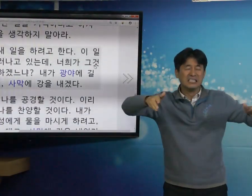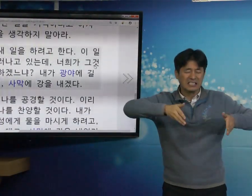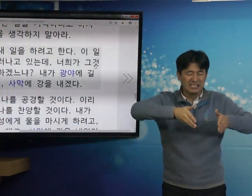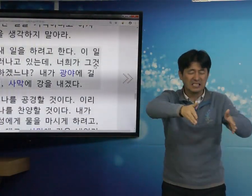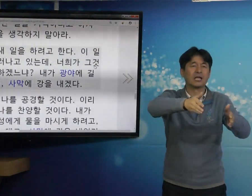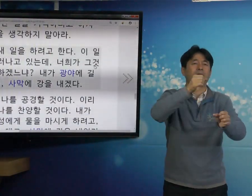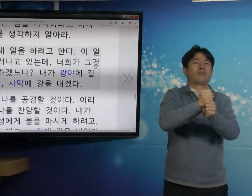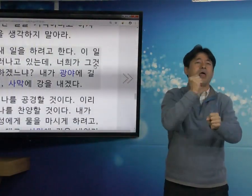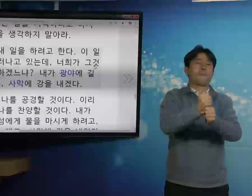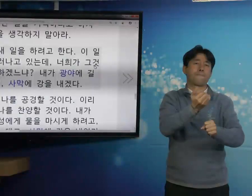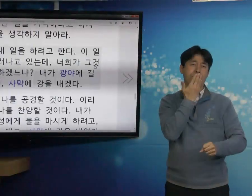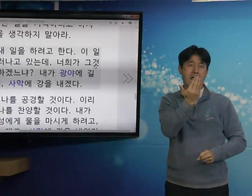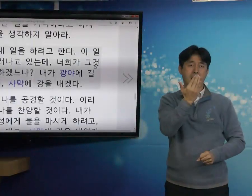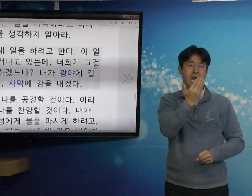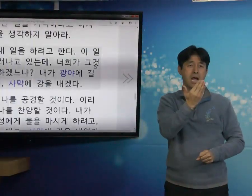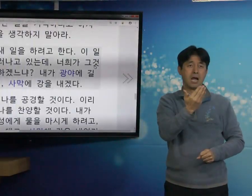광야에 길을 내겠으며